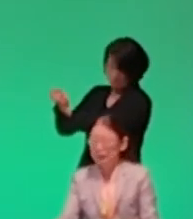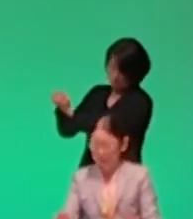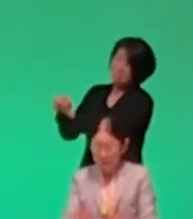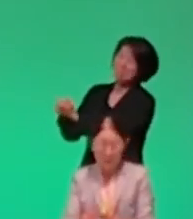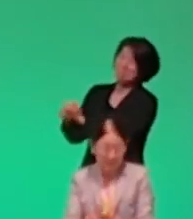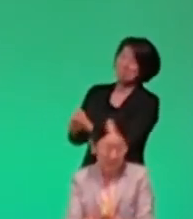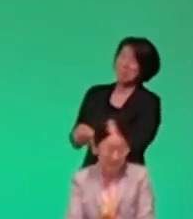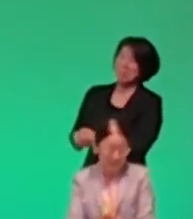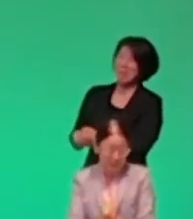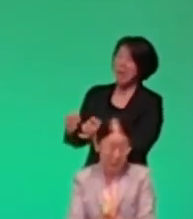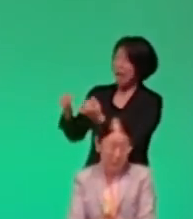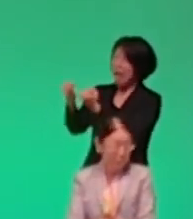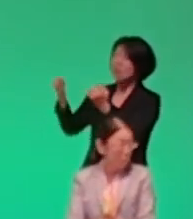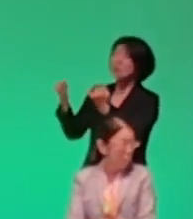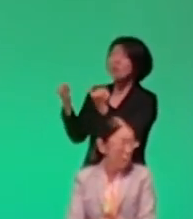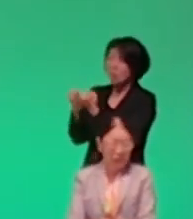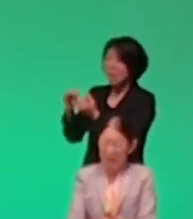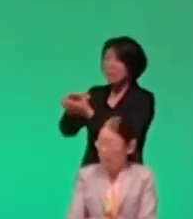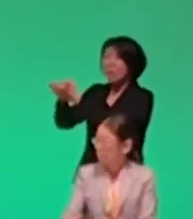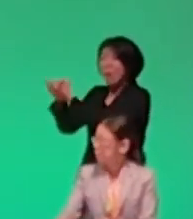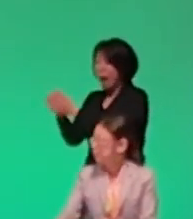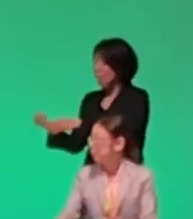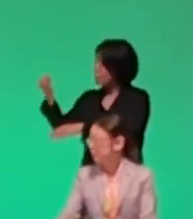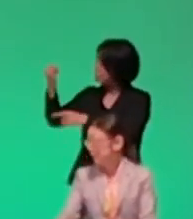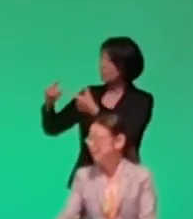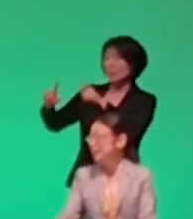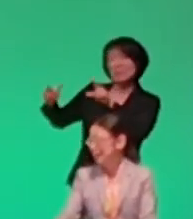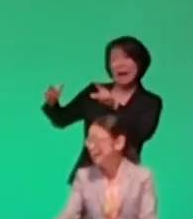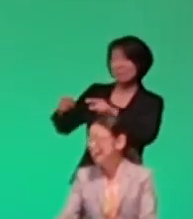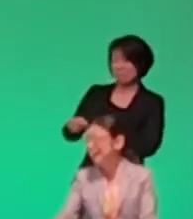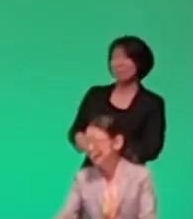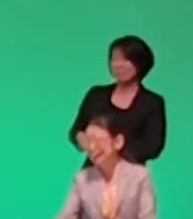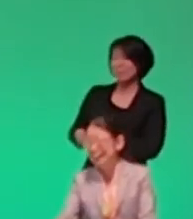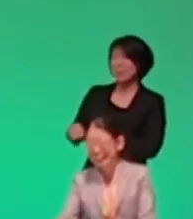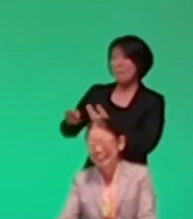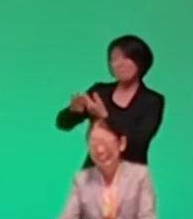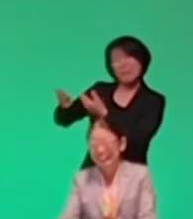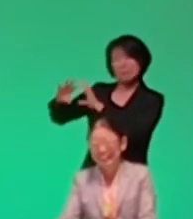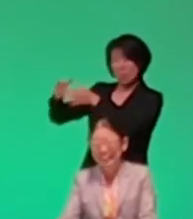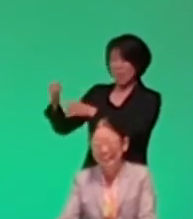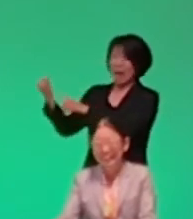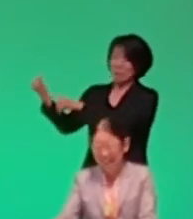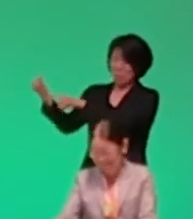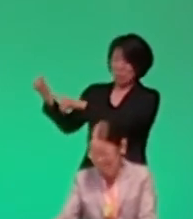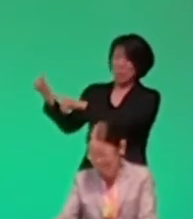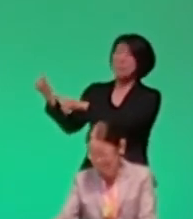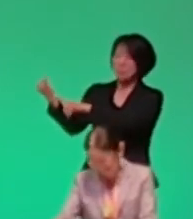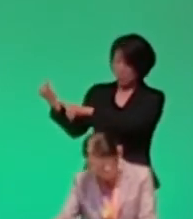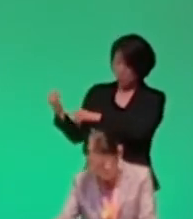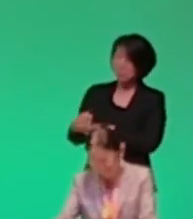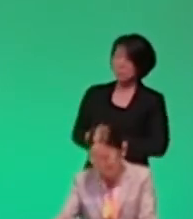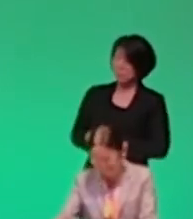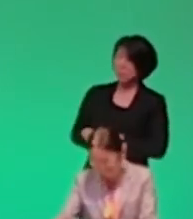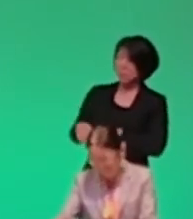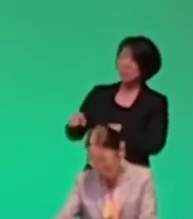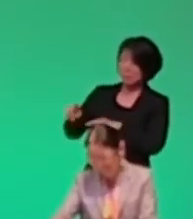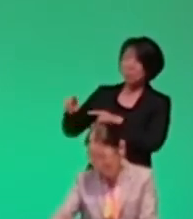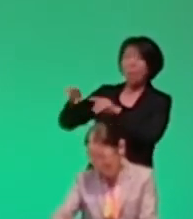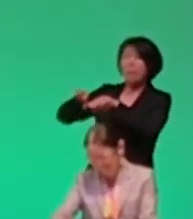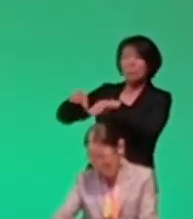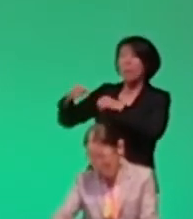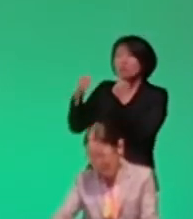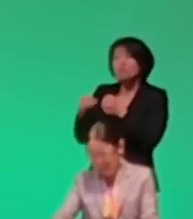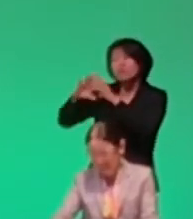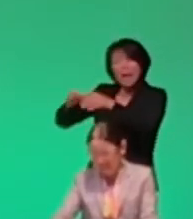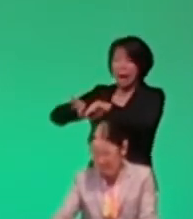こうその女性の仲間ができたなんていう、そういうことは全く彼女がいてる間もなかったんです。全くもう次元が